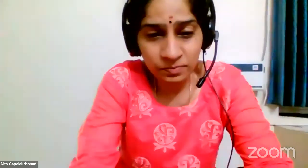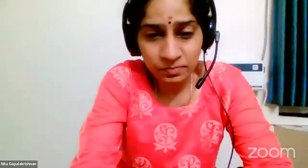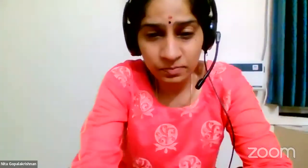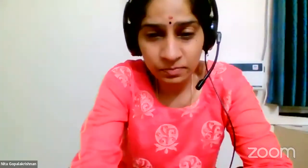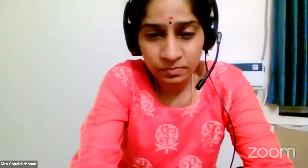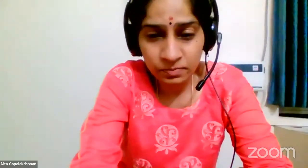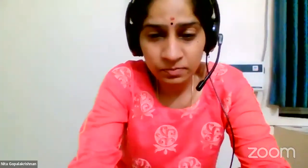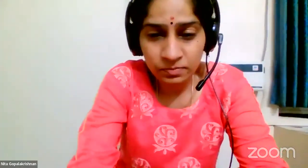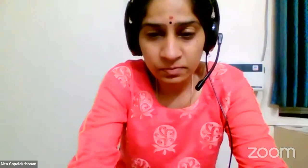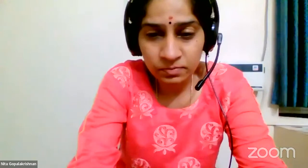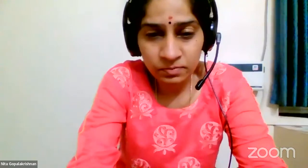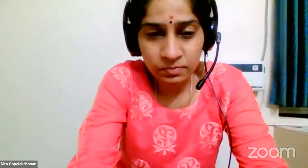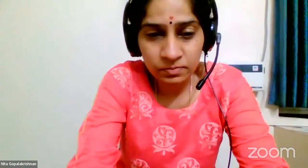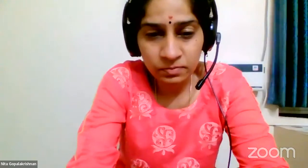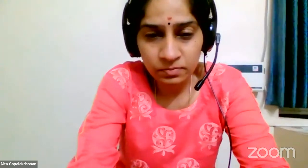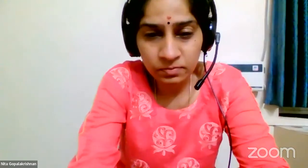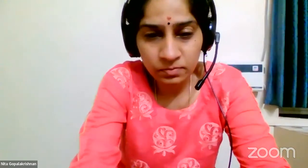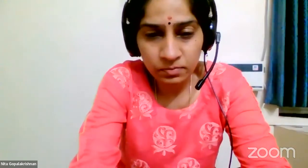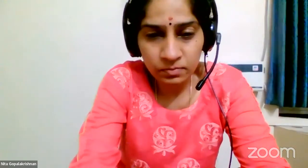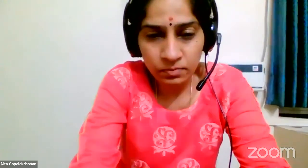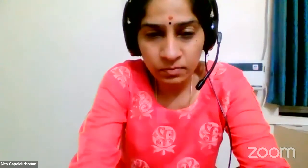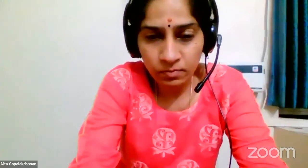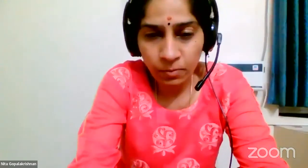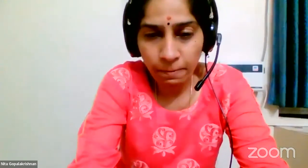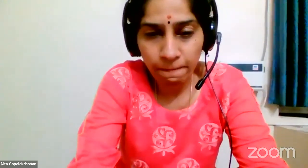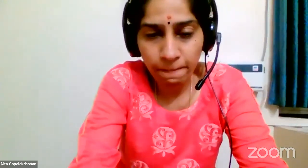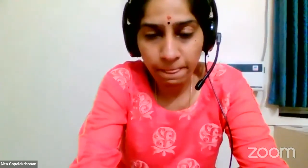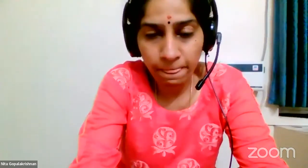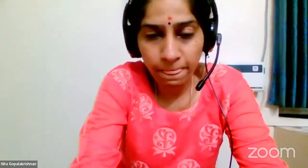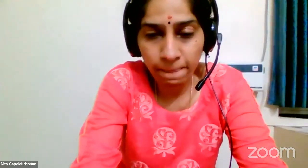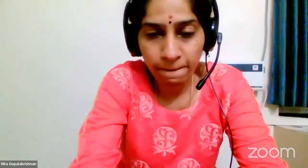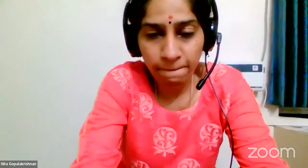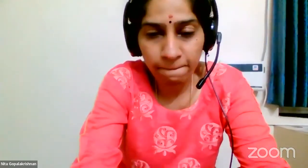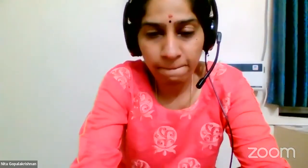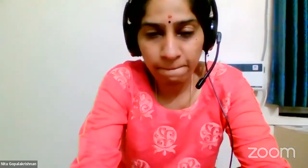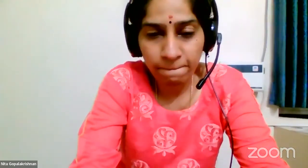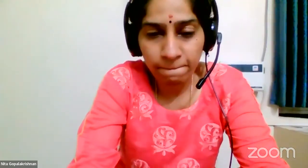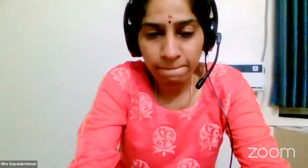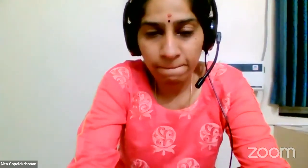तो आप सोचिए भगवान कृष्ण तो इस पूरे संसार को बनाने वाले हैं,